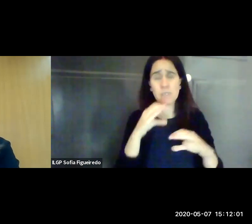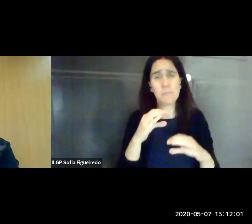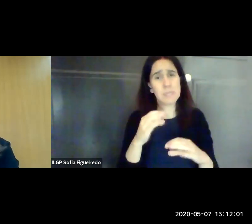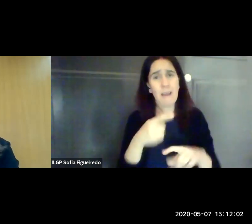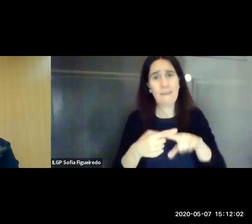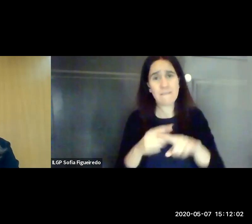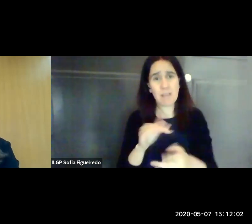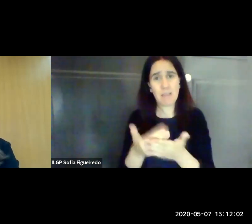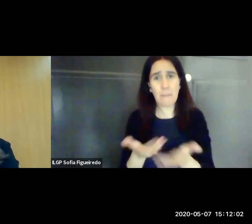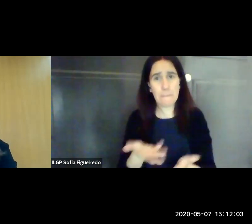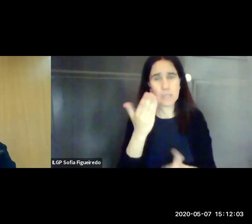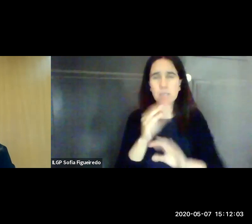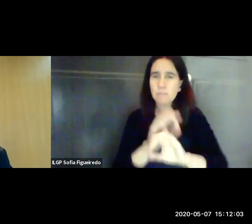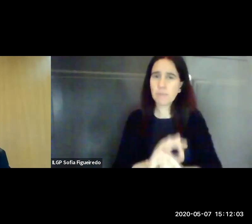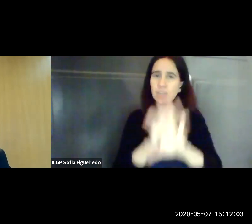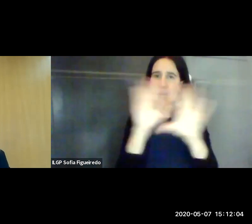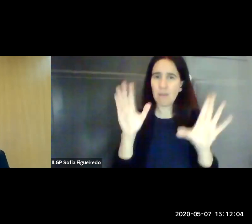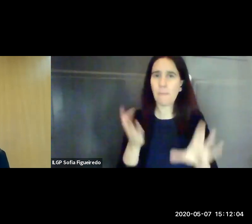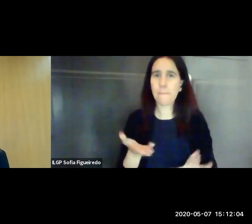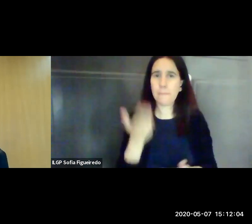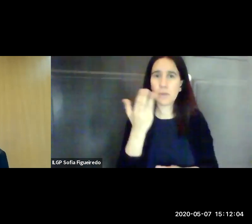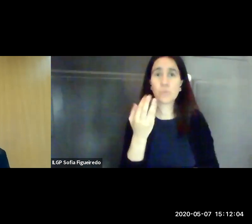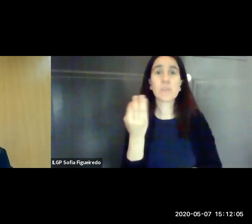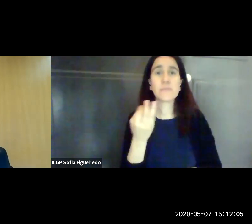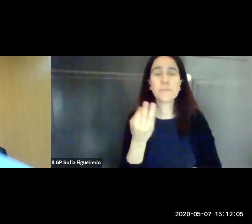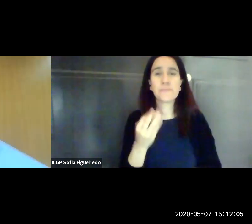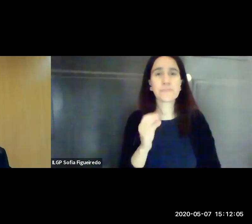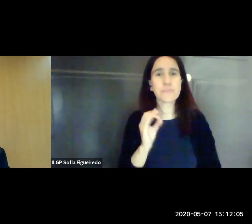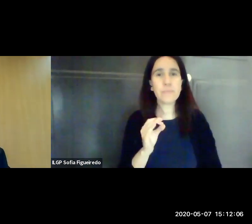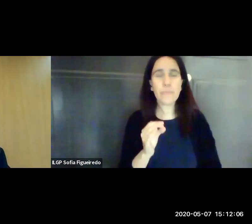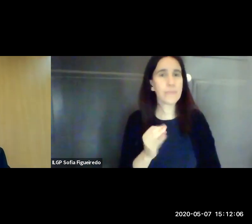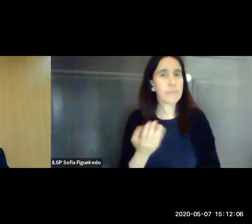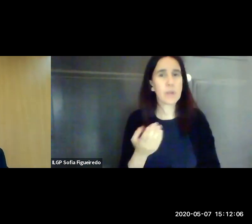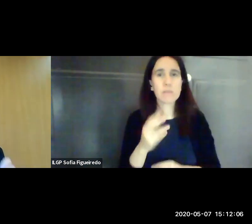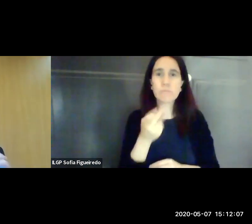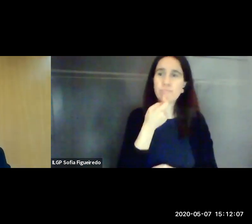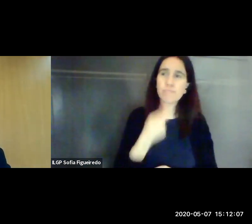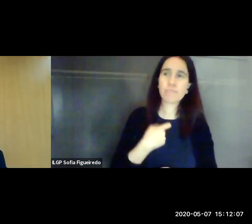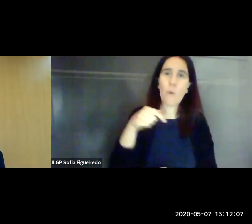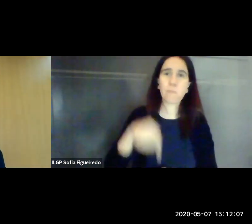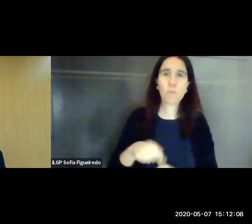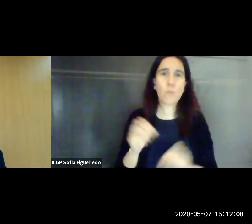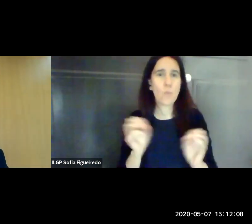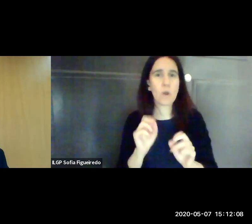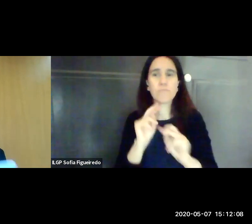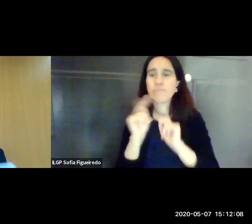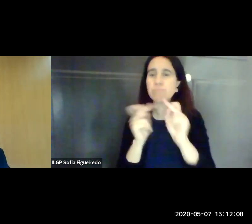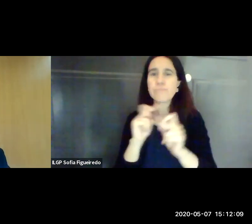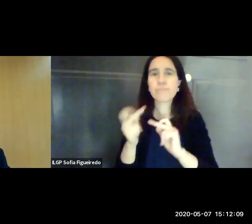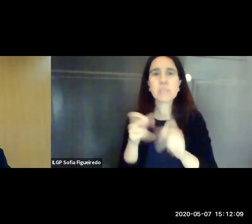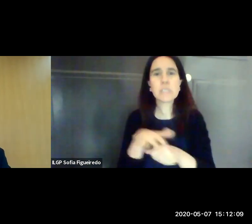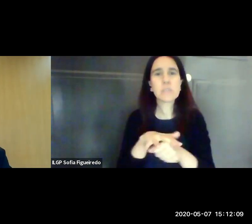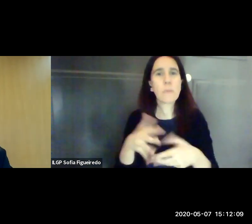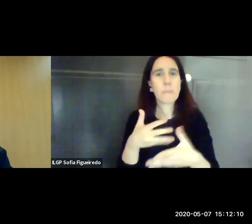apelativa e mais clara, até porque não há o feedback imediato na maior parte das situações e portanto convém